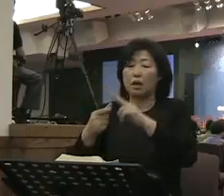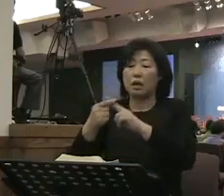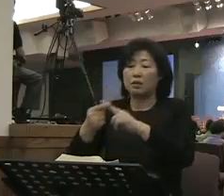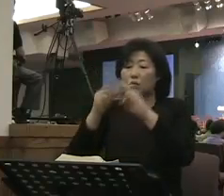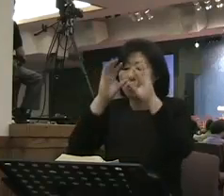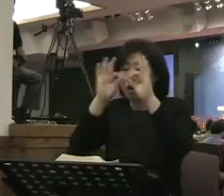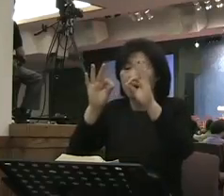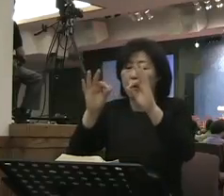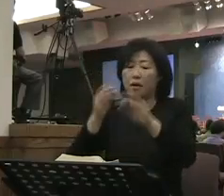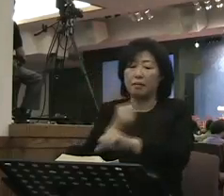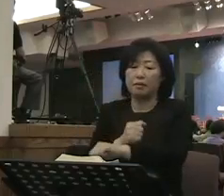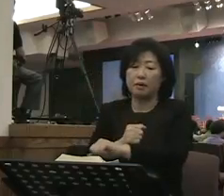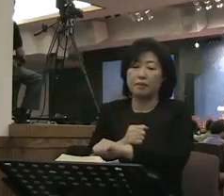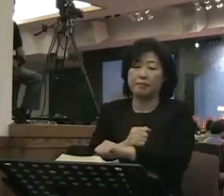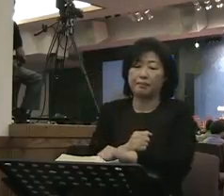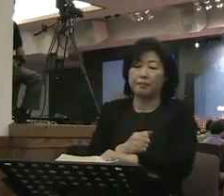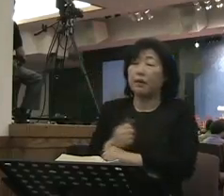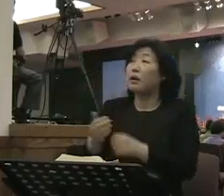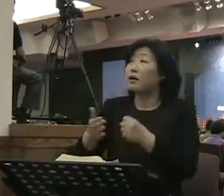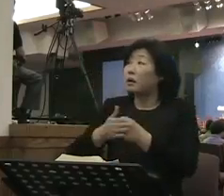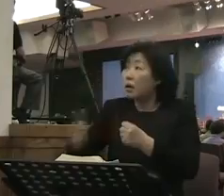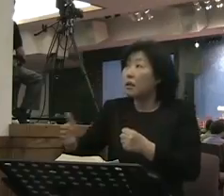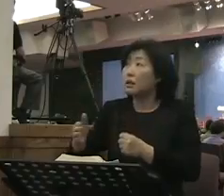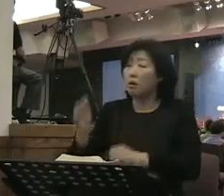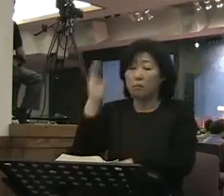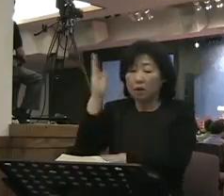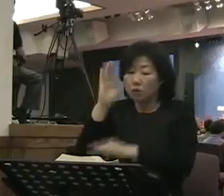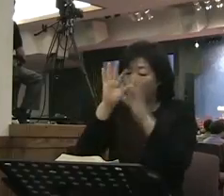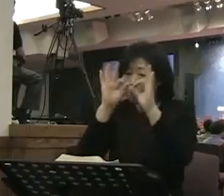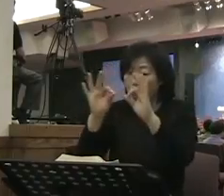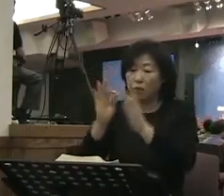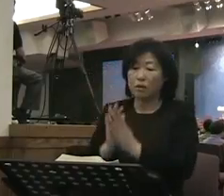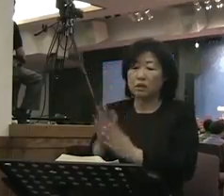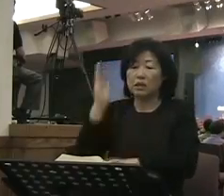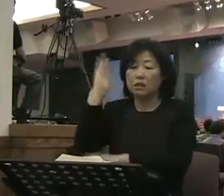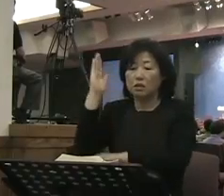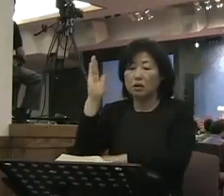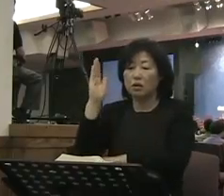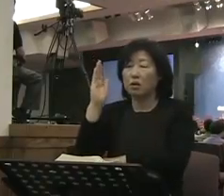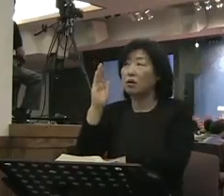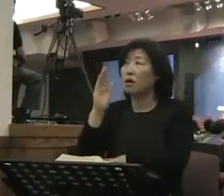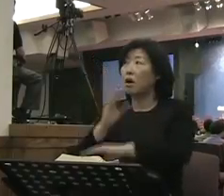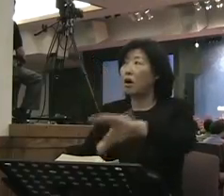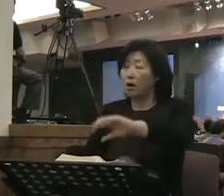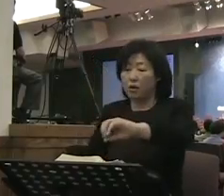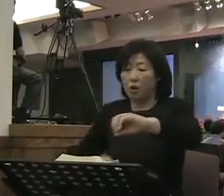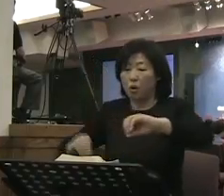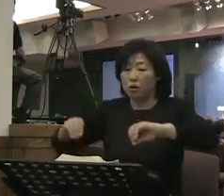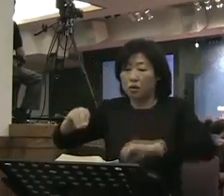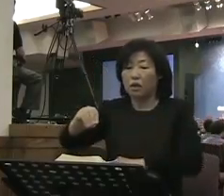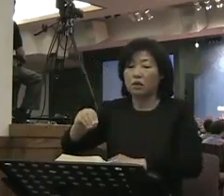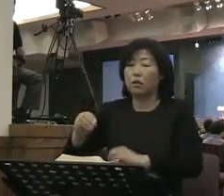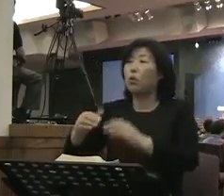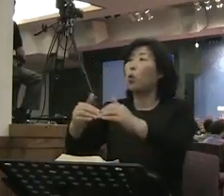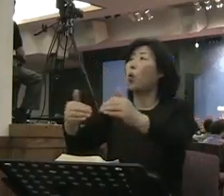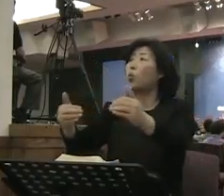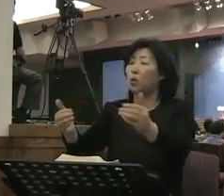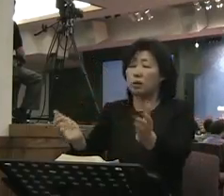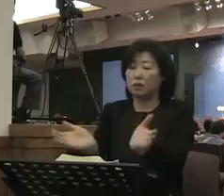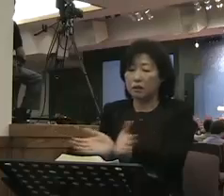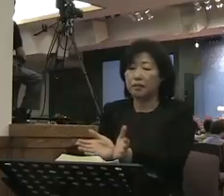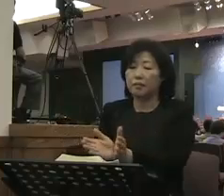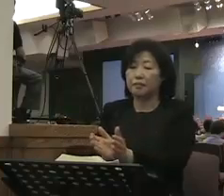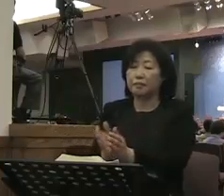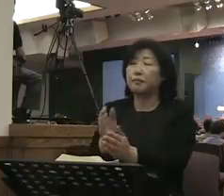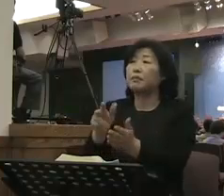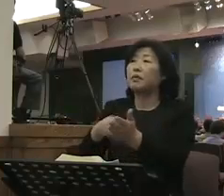보아야 합니다. 그래서 오늘 말씀을 보며 설교의 제목을 역전하는 공동체로 잡아본